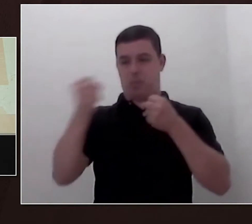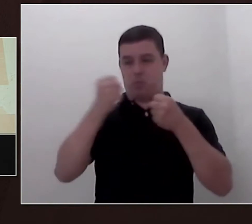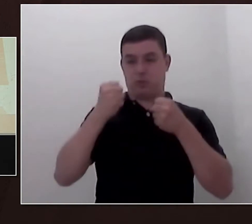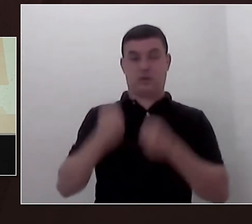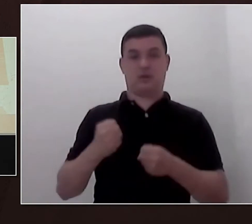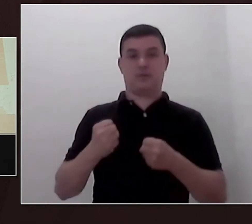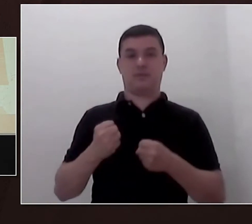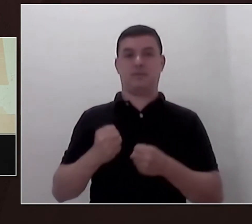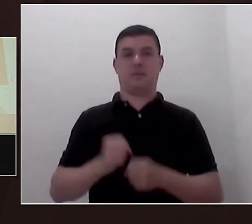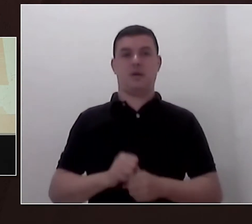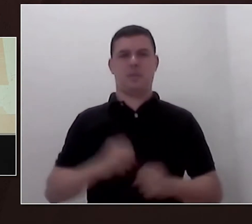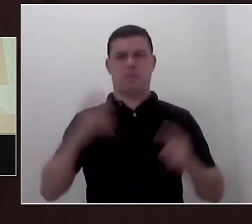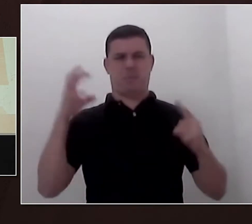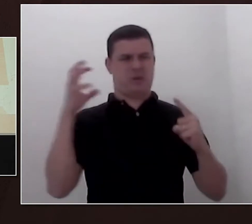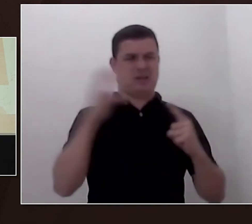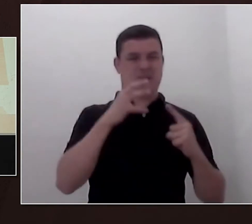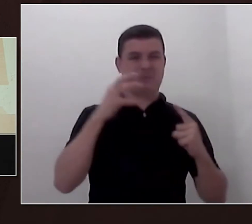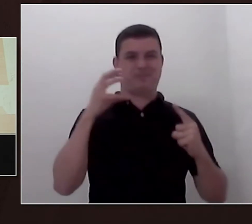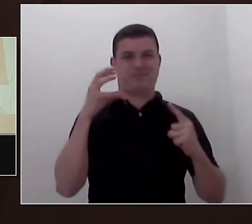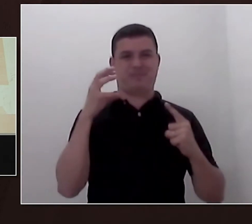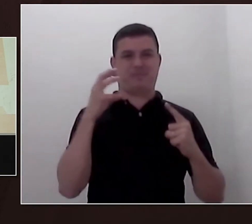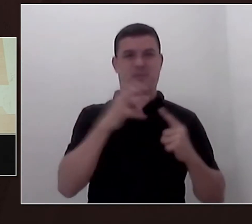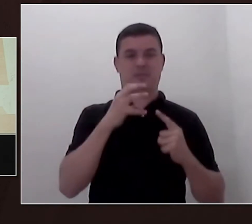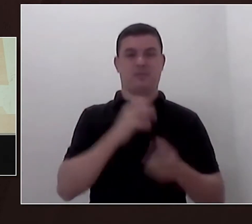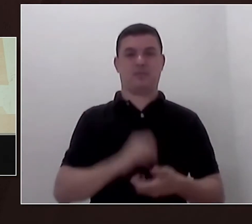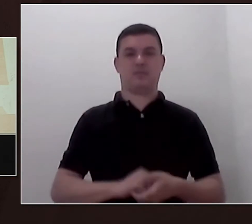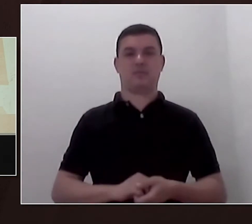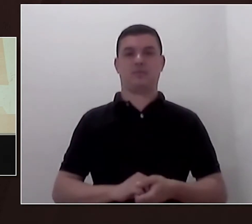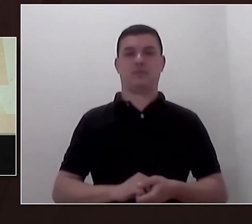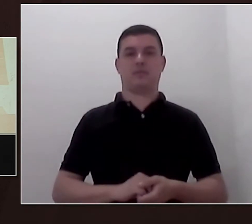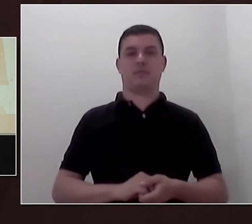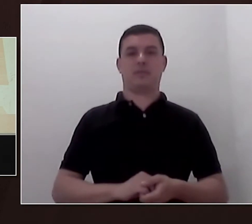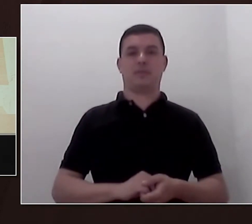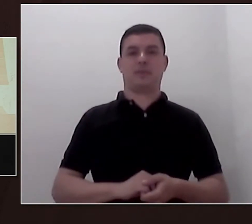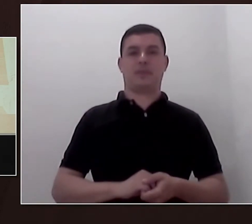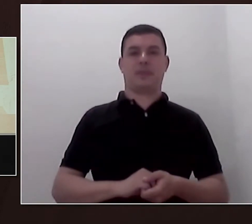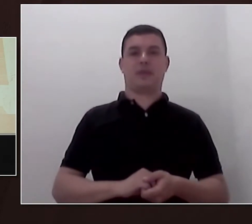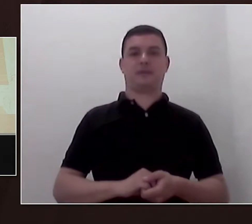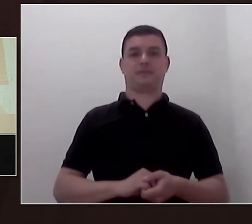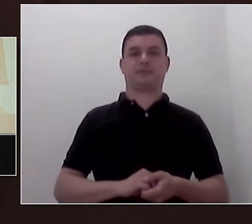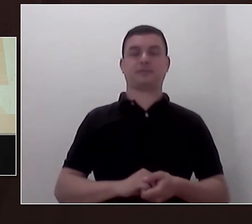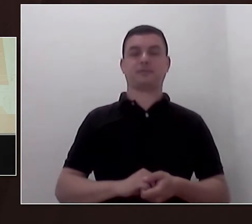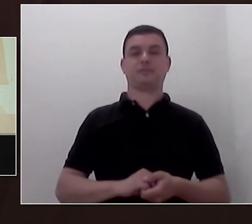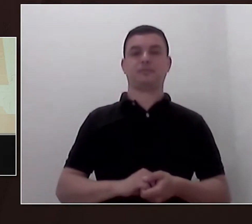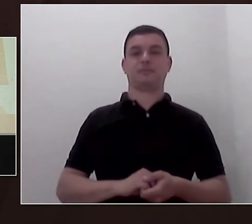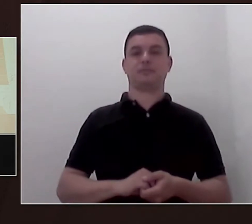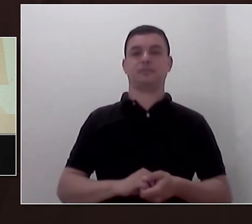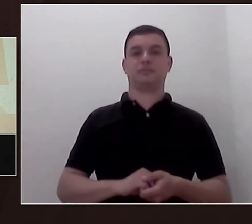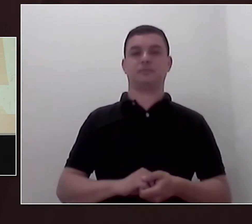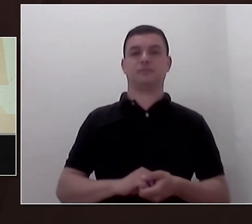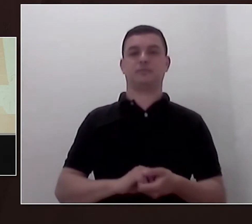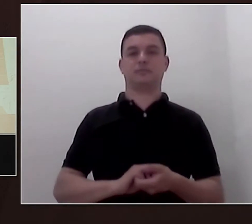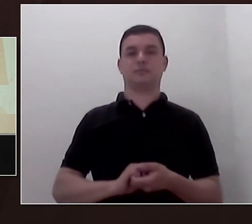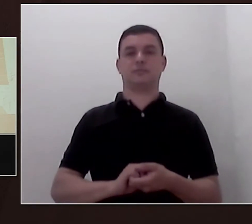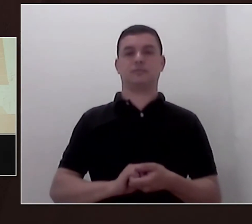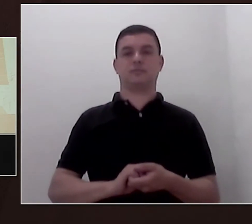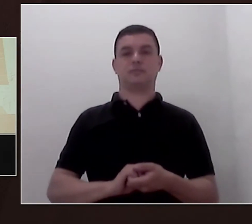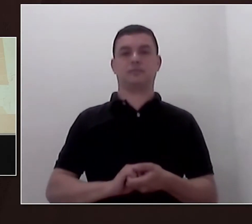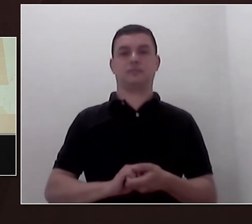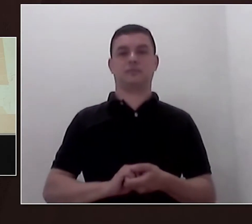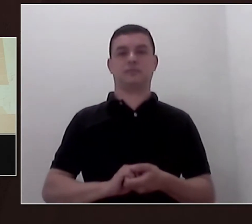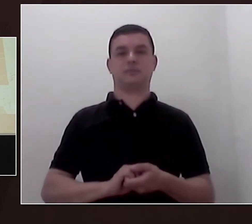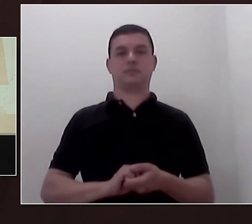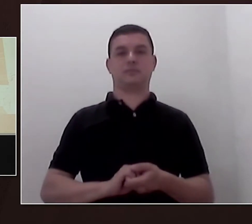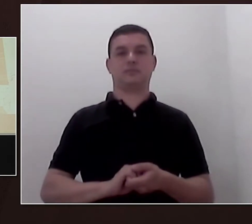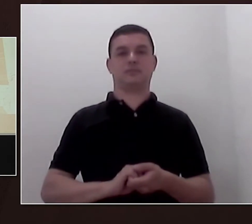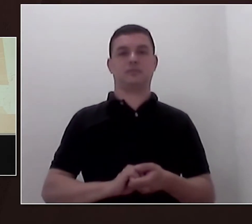violentamente contra a igreja durante 3 primeiros séculos da história da igreja. Na execução da alta comissão do